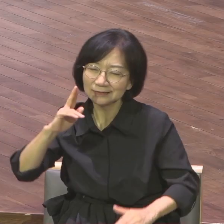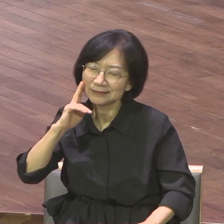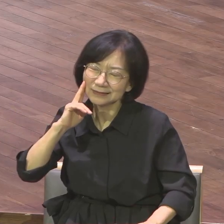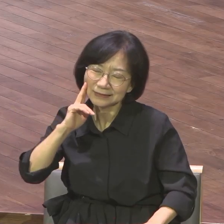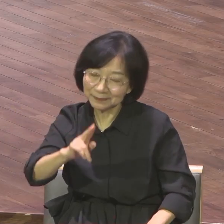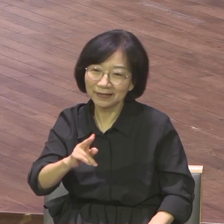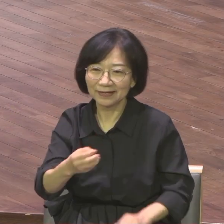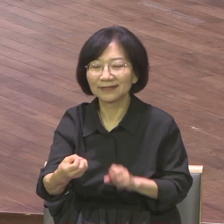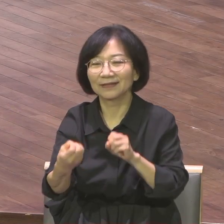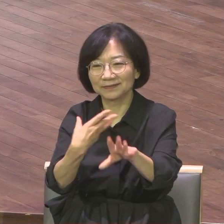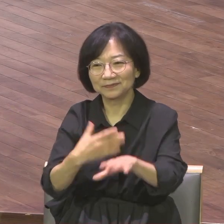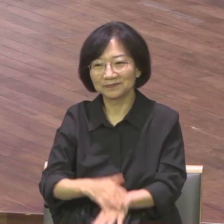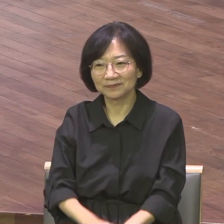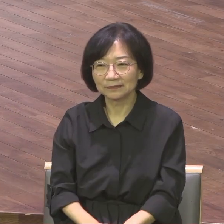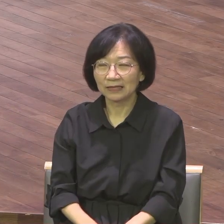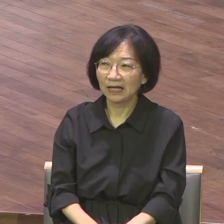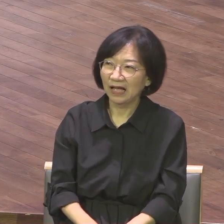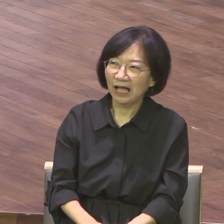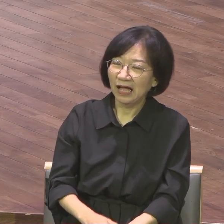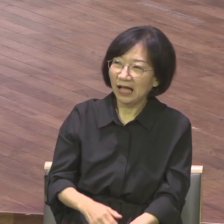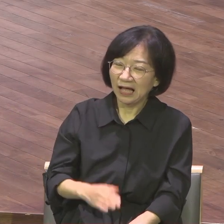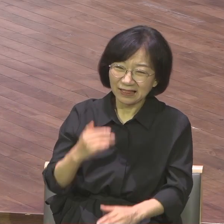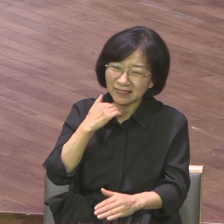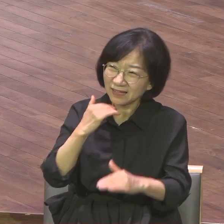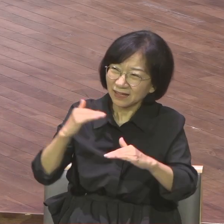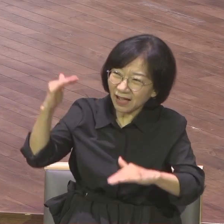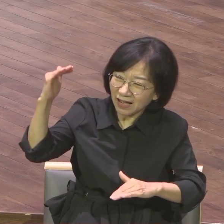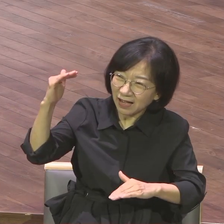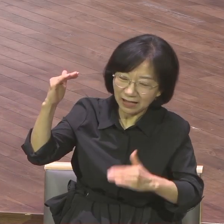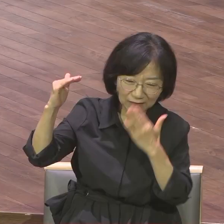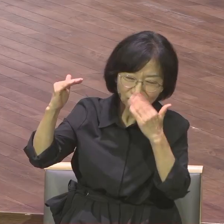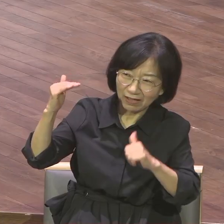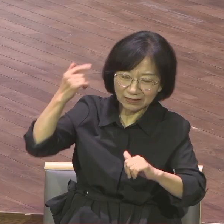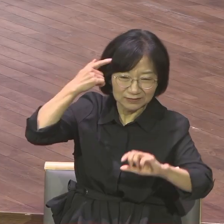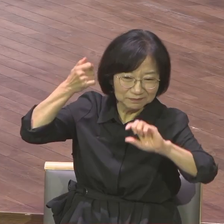답이 나왔어요. 세대 차이가 너무 심각하다.